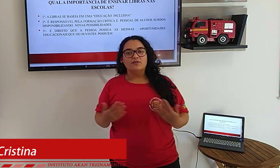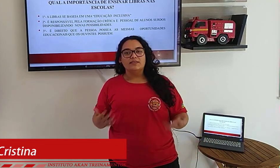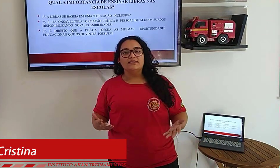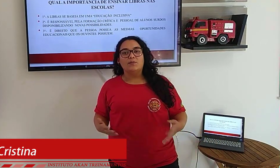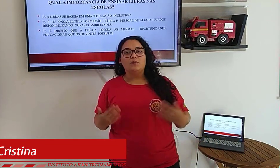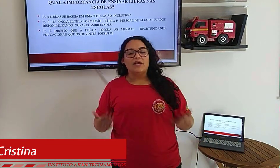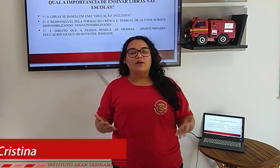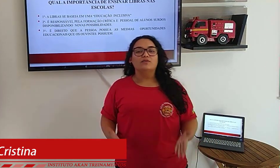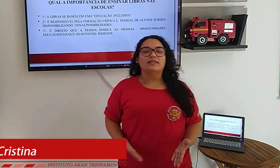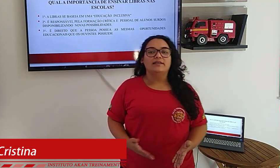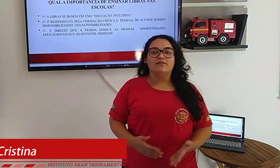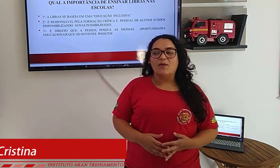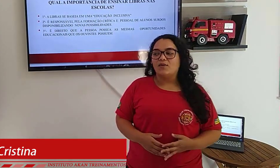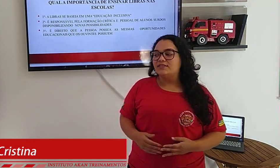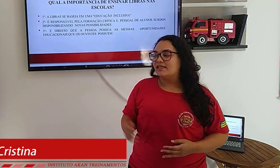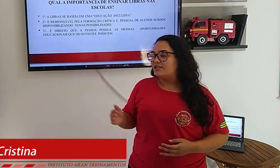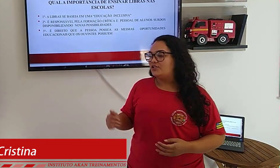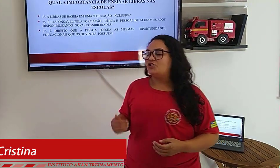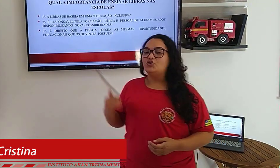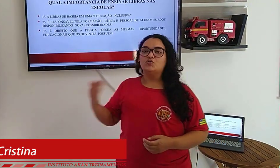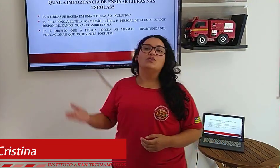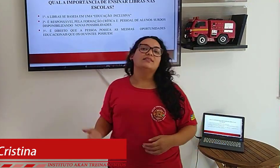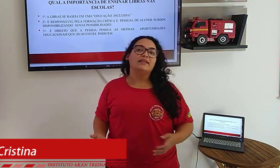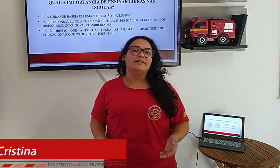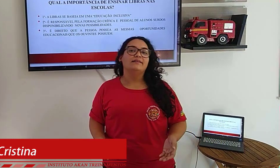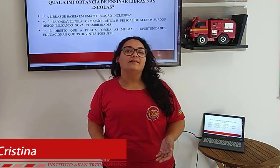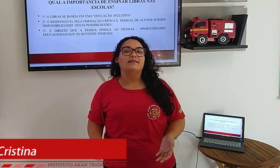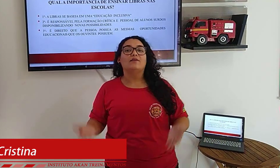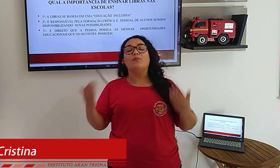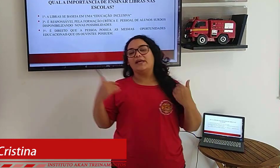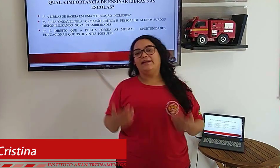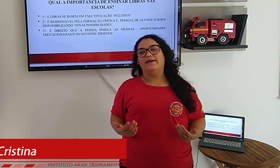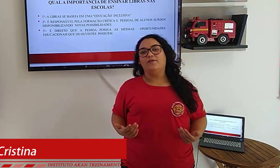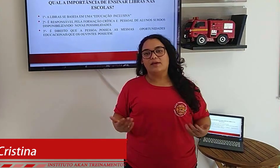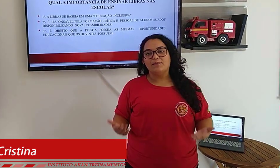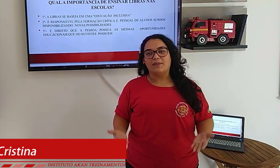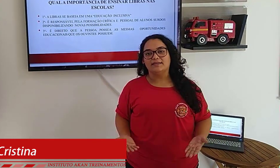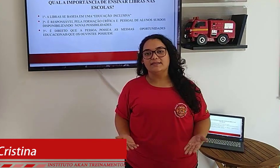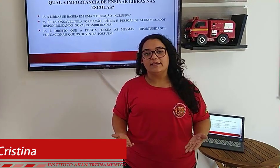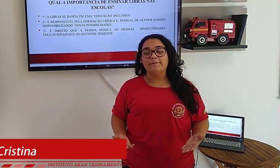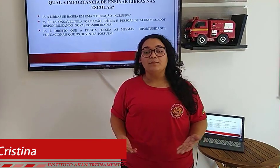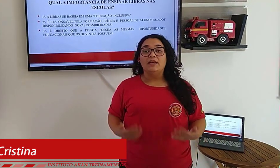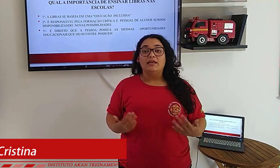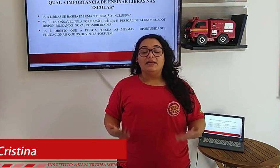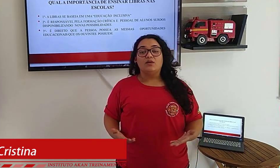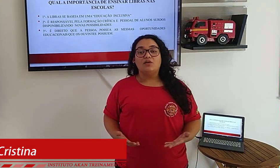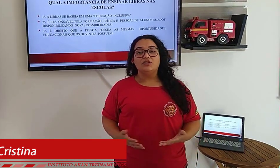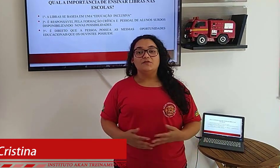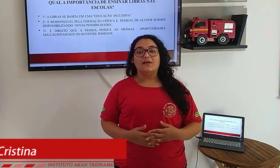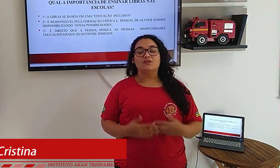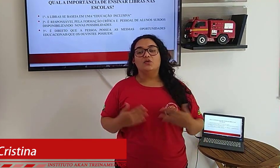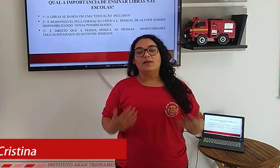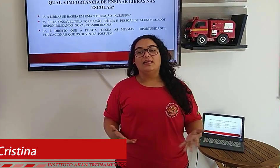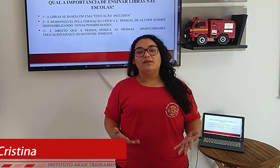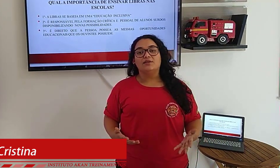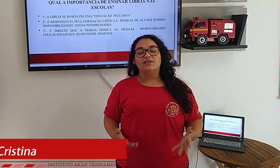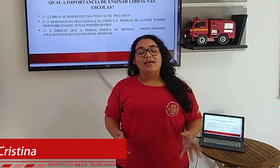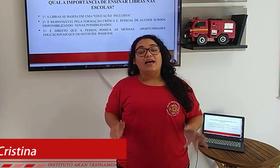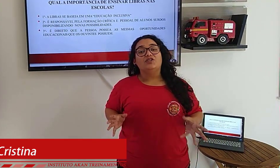sabem, preconceito é uma coisa que a gente julga sem compreender o que passa, né? Então, quando a gente fala sobre Libras, a gente